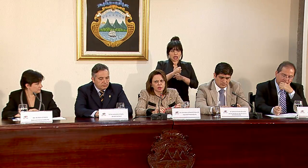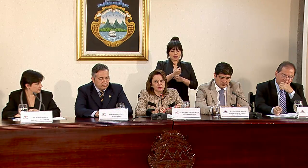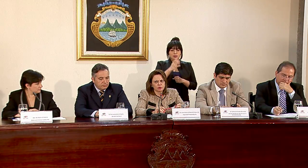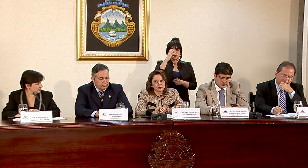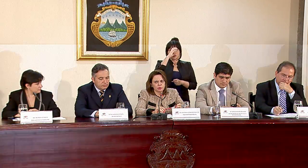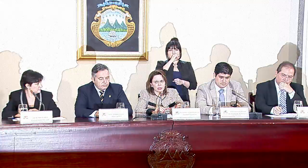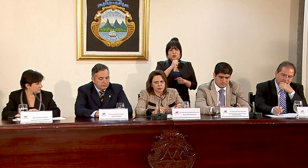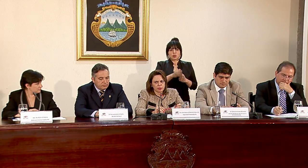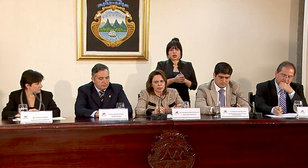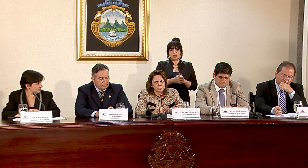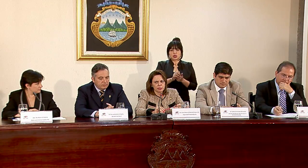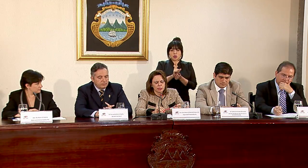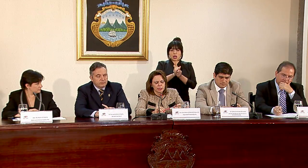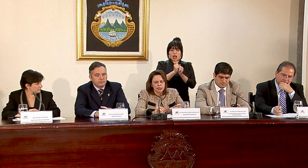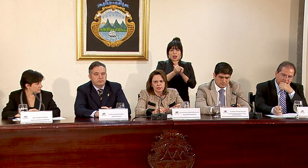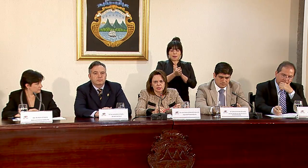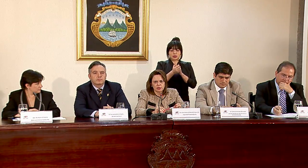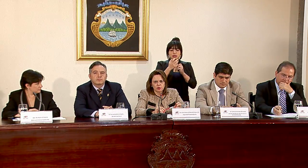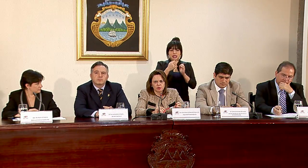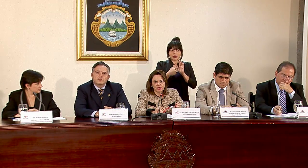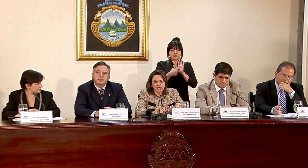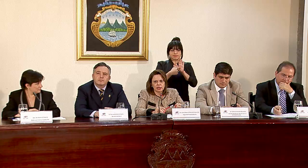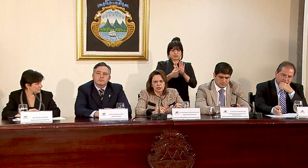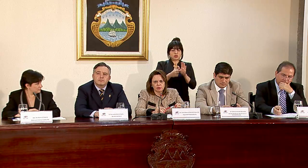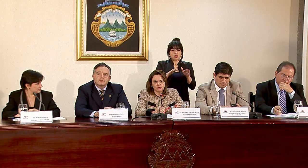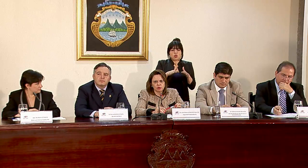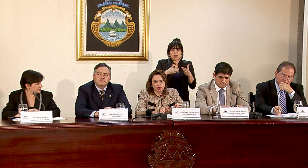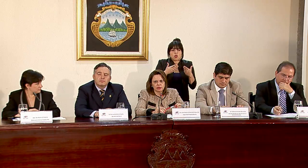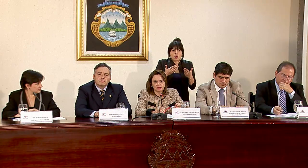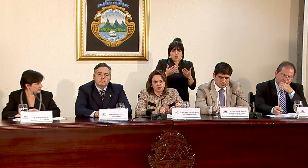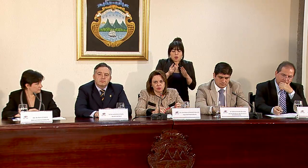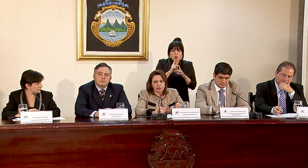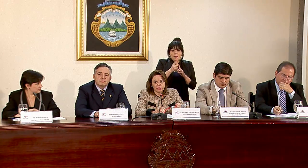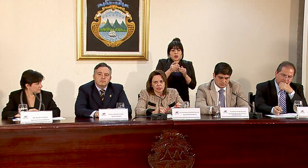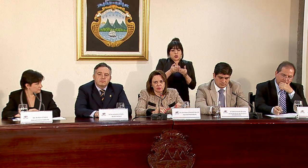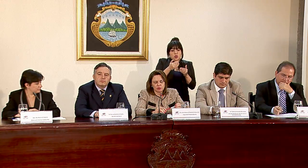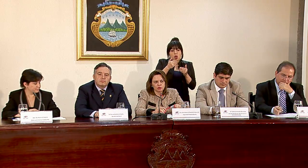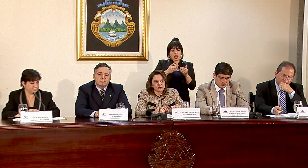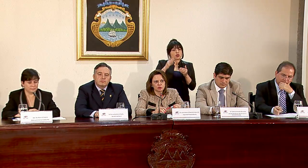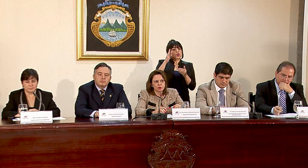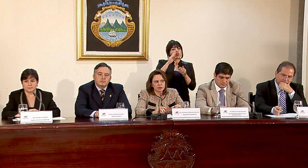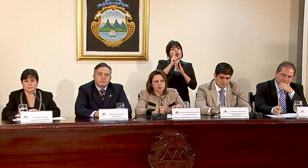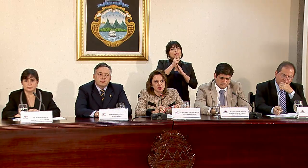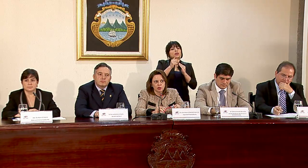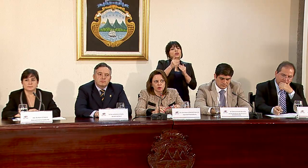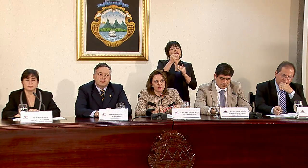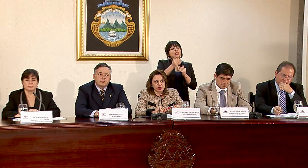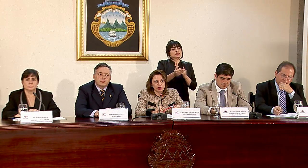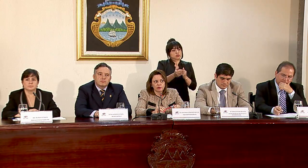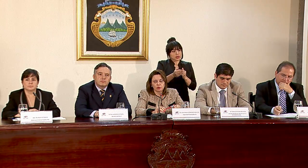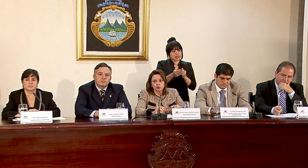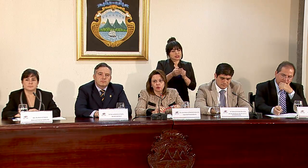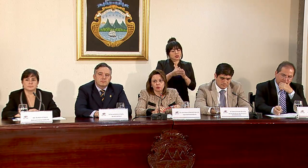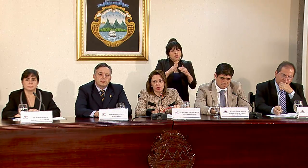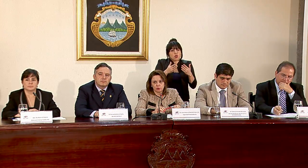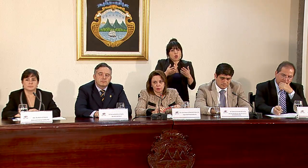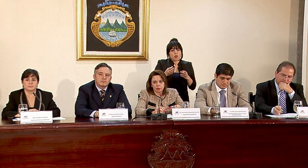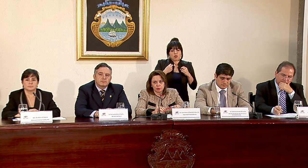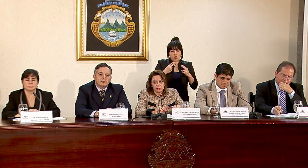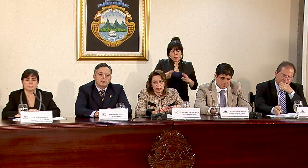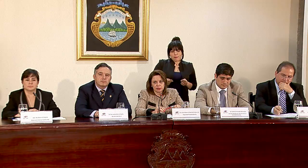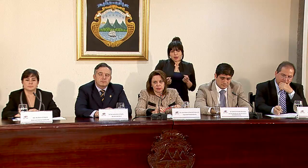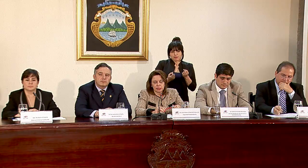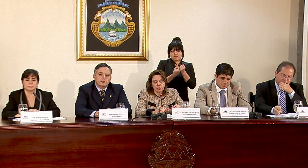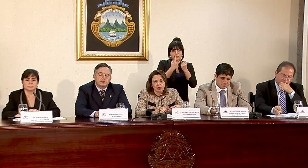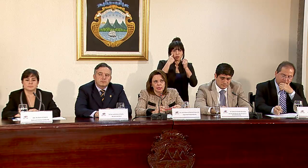consideración, Carmen, lo que usted bien señala. Es decir, cómo llegar el minuto antes y nunca llegar el minuto después. Cómo tener el recurso humano